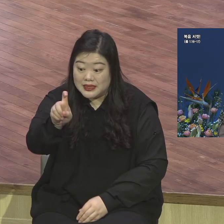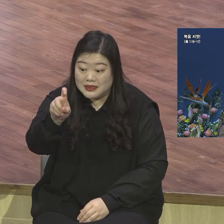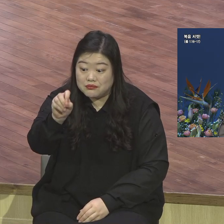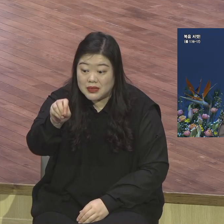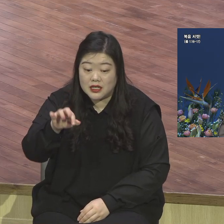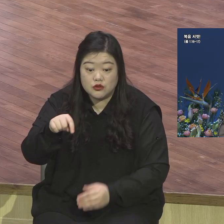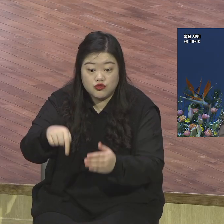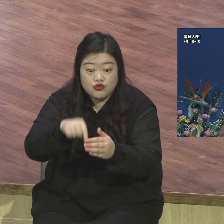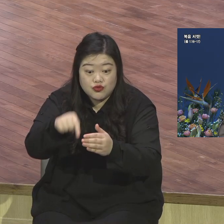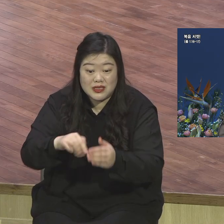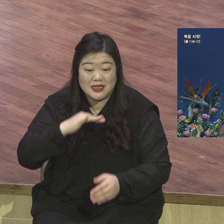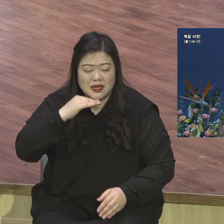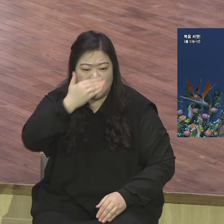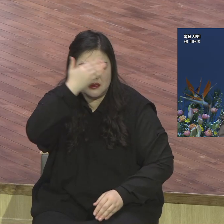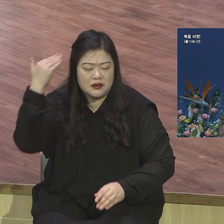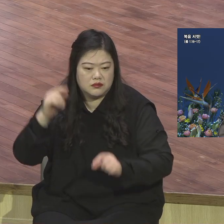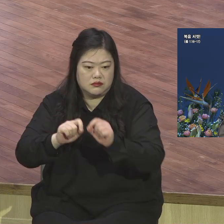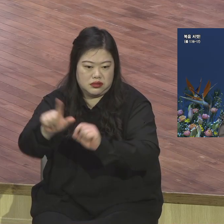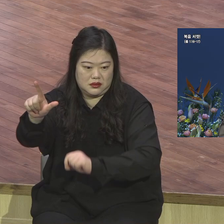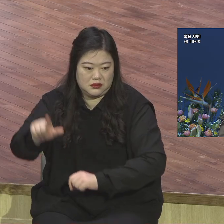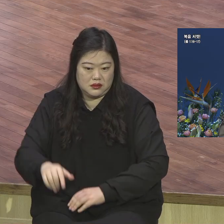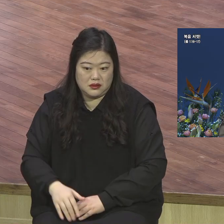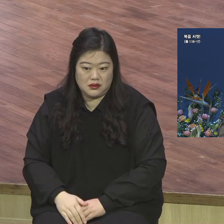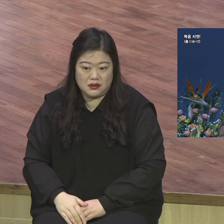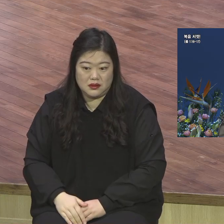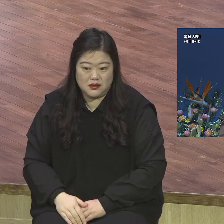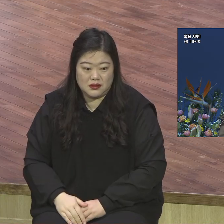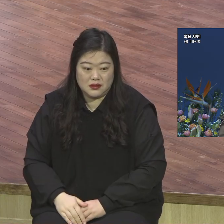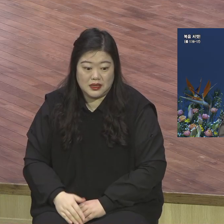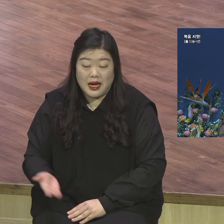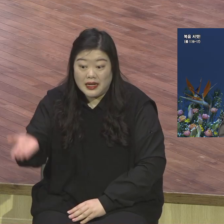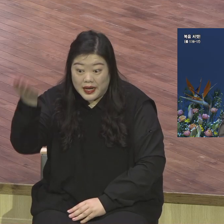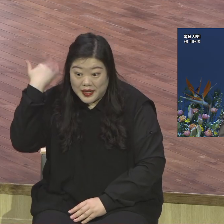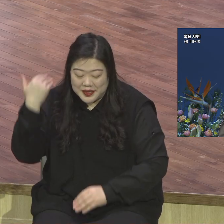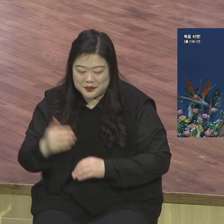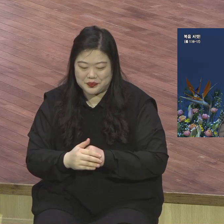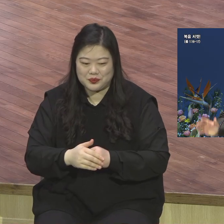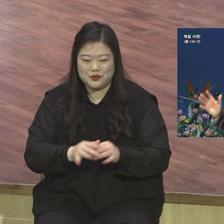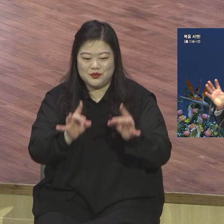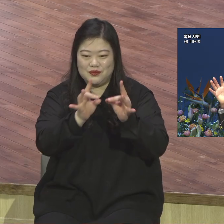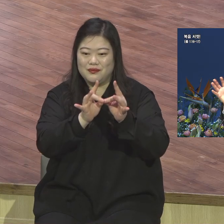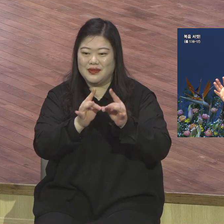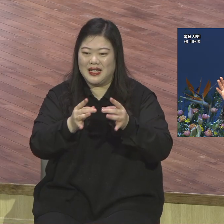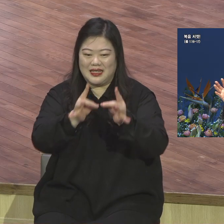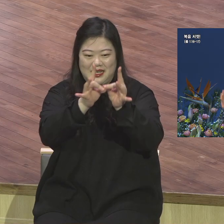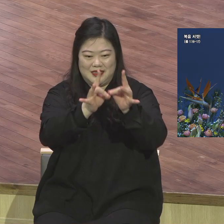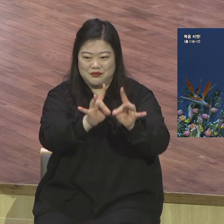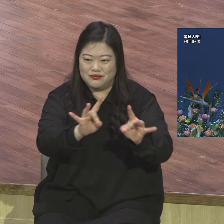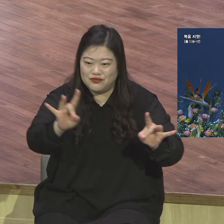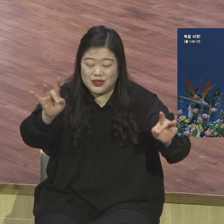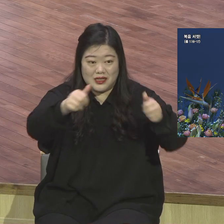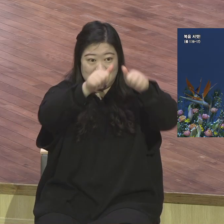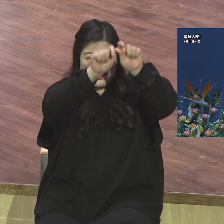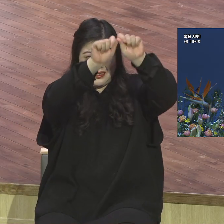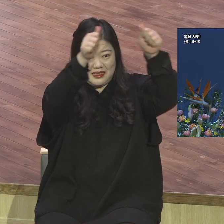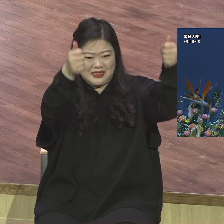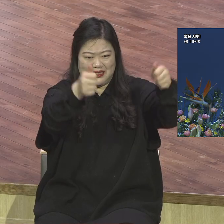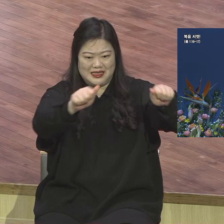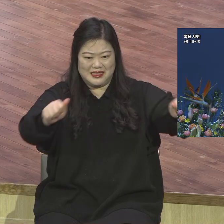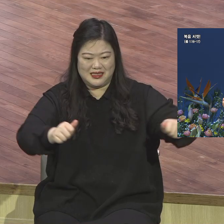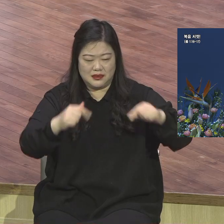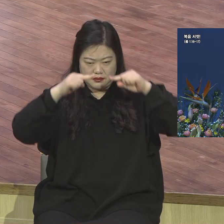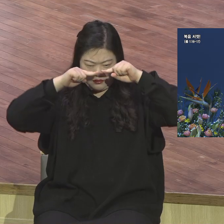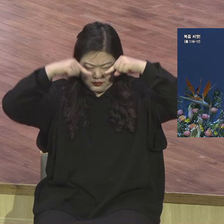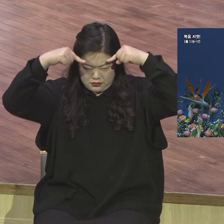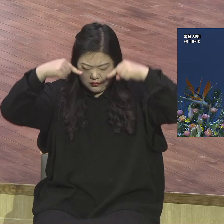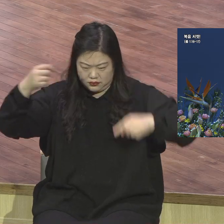것입니다. 과거에는 각종 우상과 또 이렇게 뭐 신당 차려놓은 점집 가기가 무섭고 또